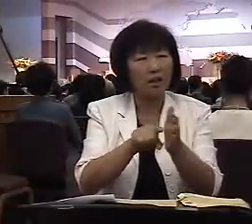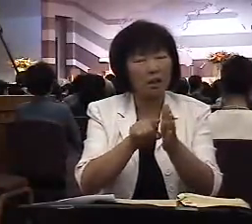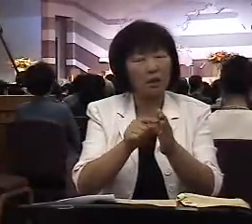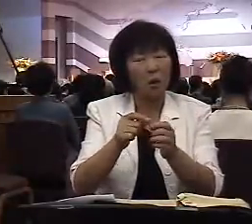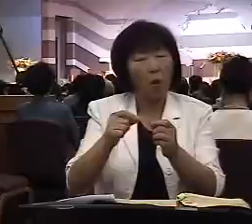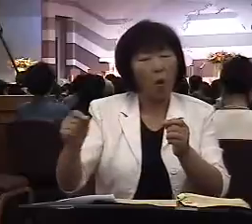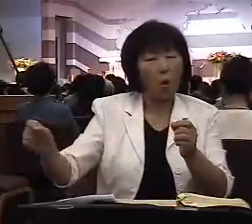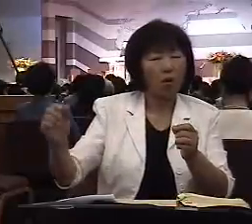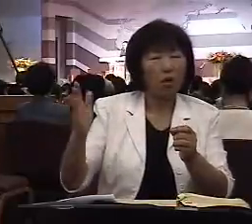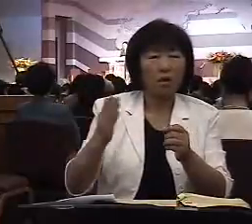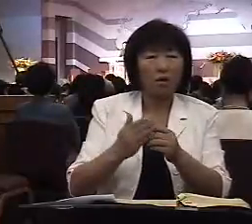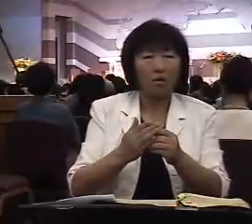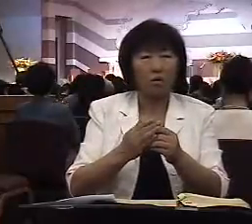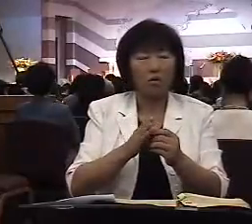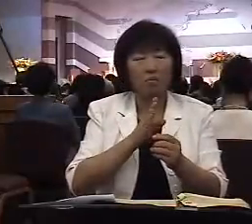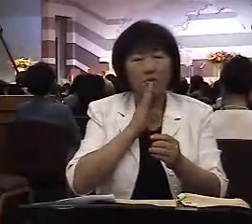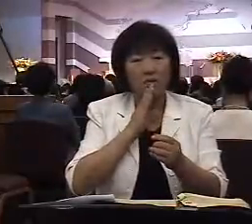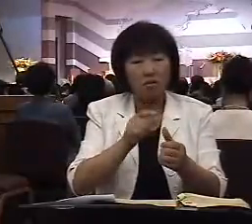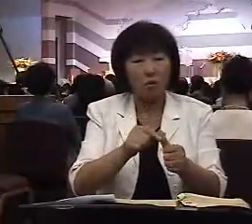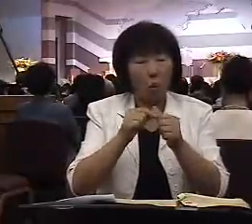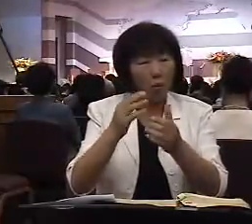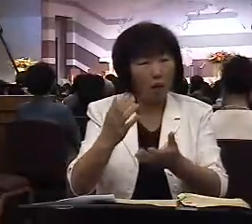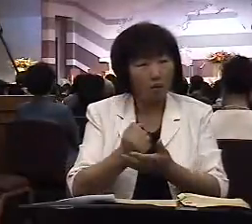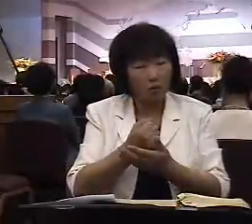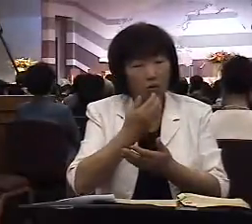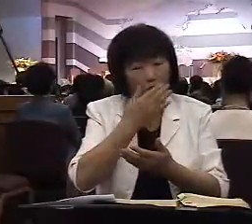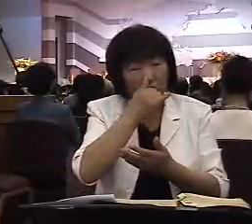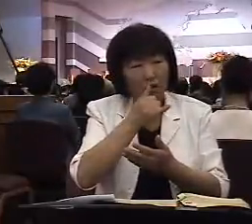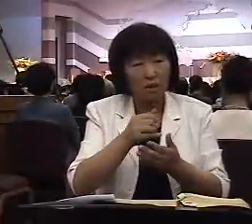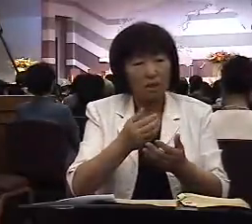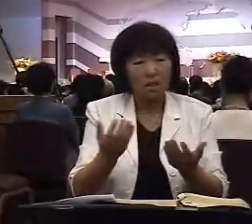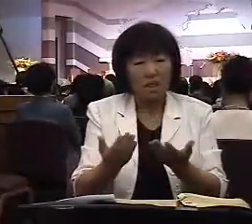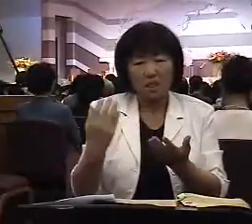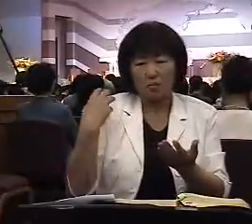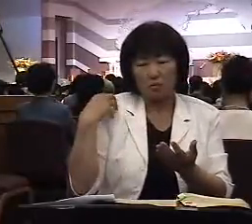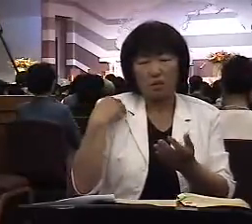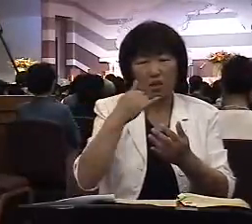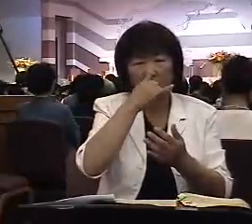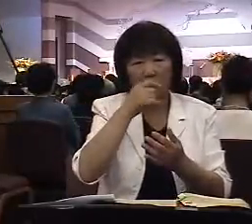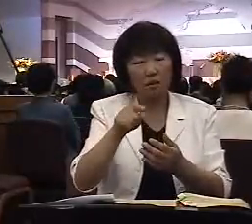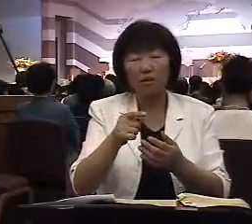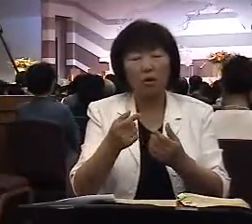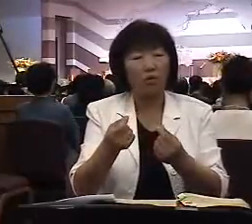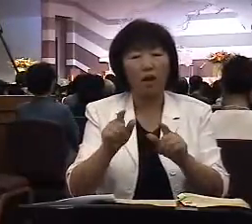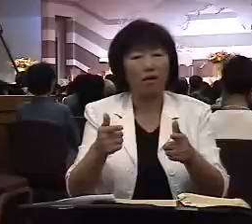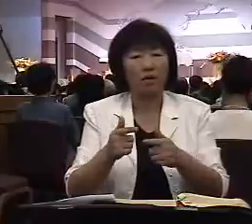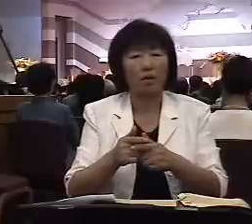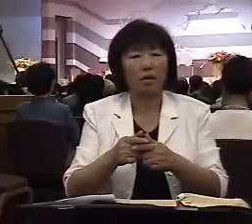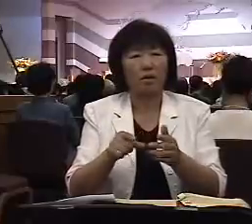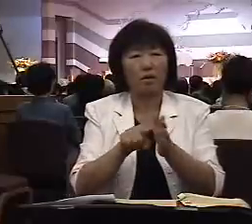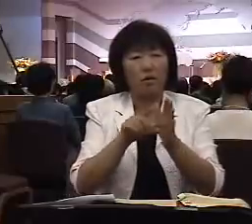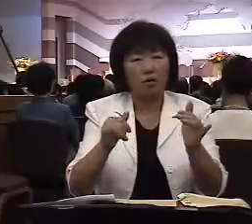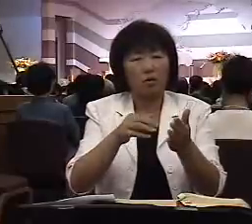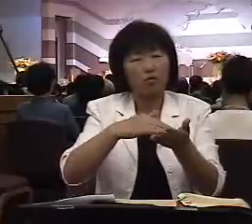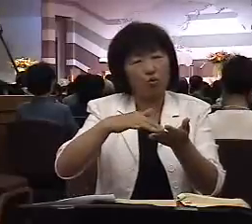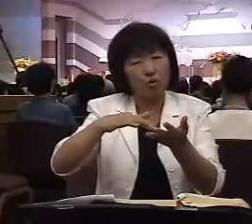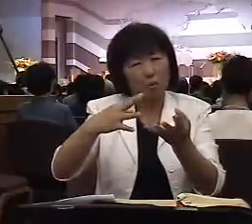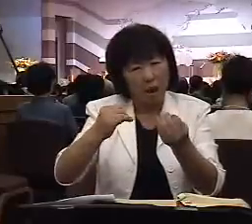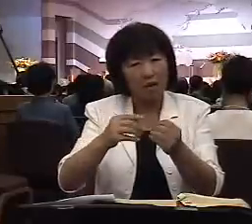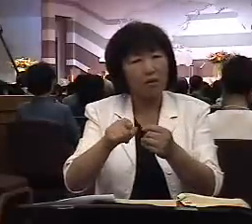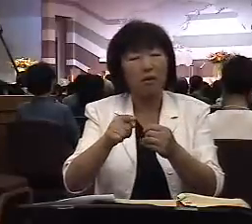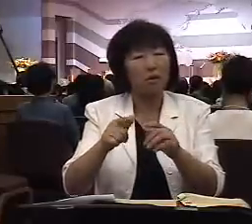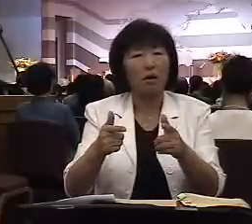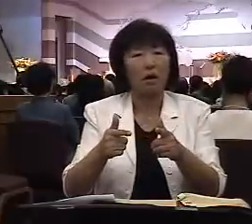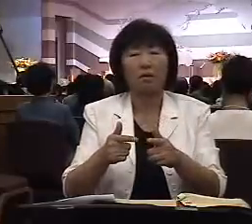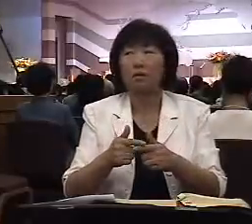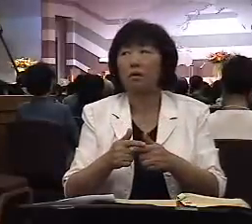해서 반드시 구원받았다고 말할 수가 없습니다. 직분이 있다고 해서 그런 것도 아닙니다. 특별히 교인들의 숫자가 많다고 해서 그런 것